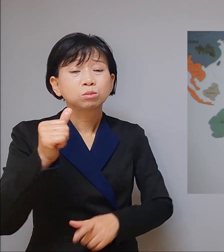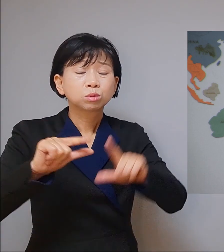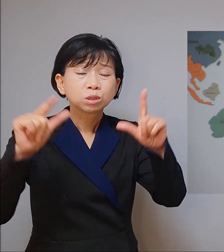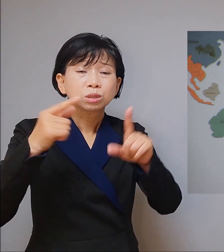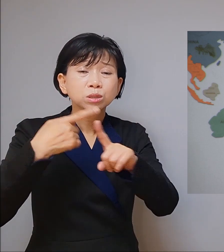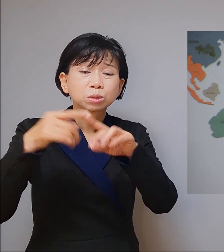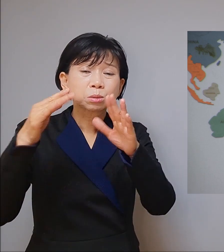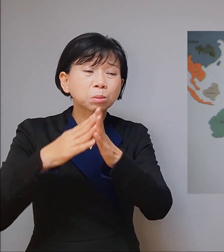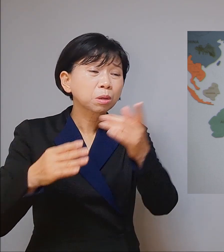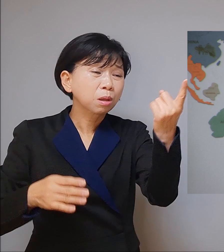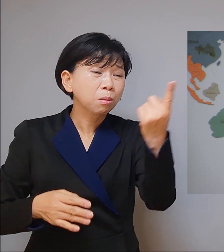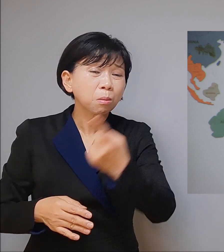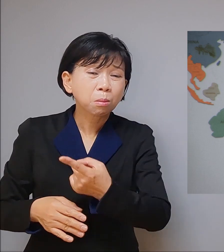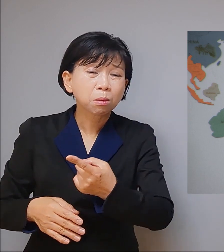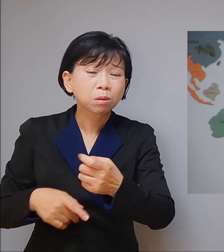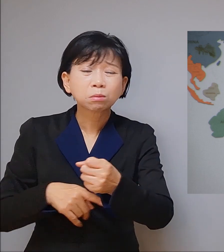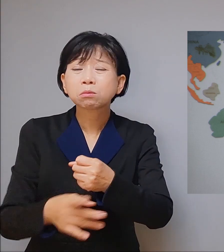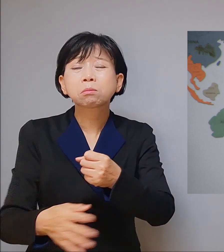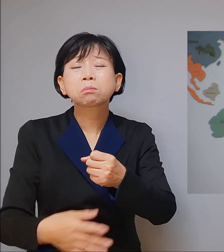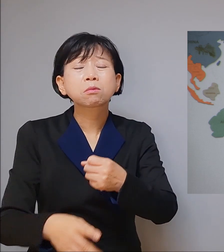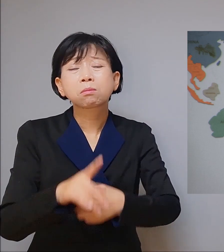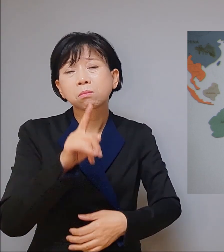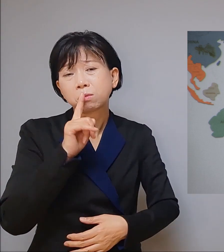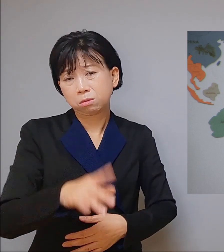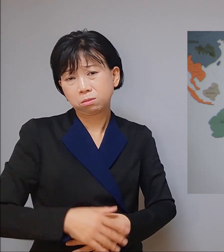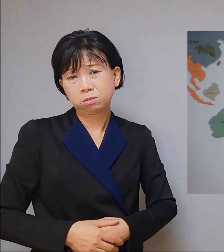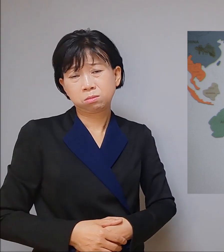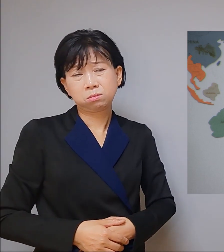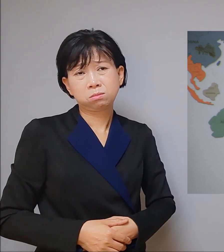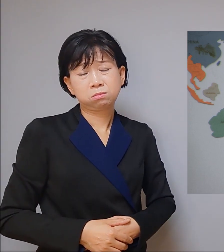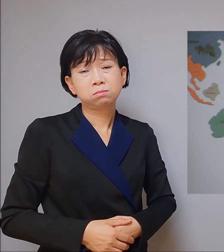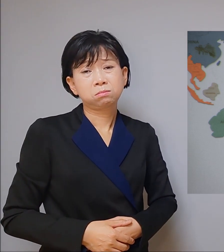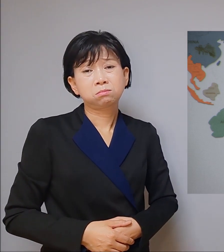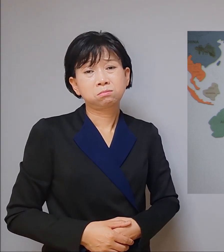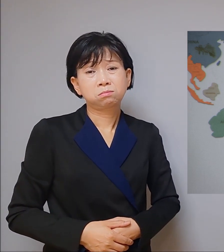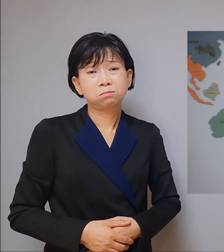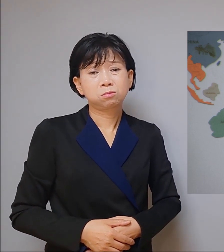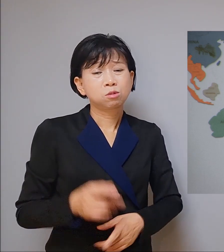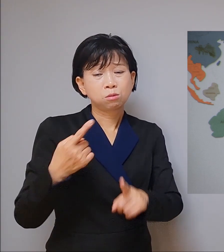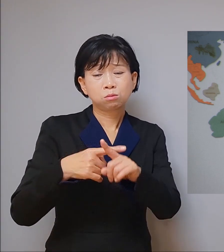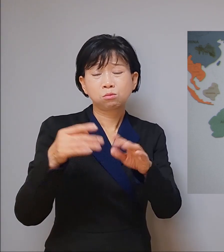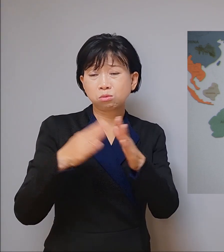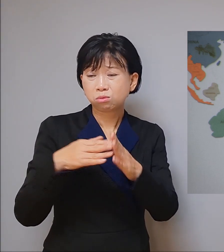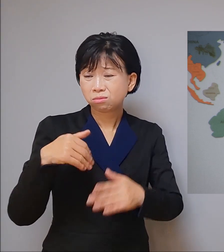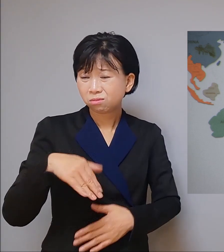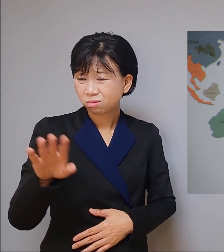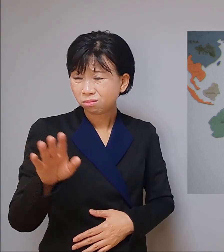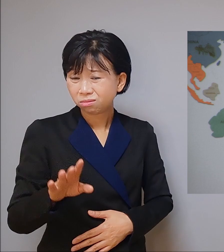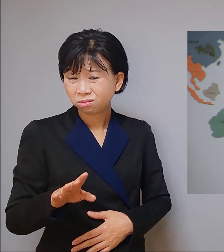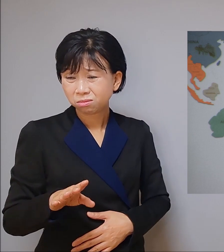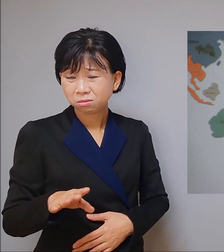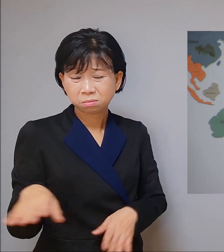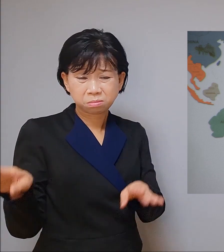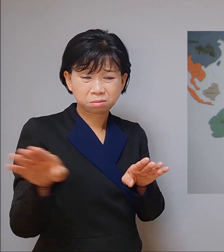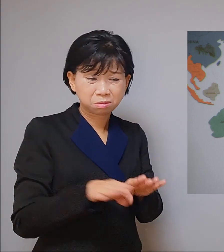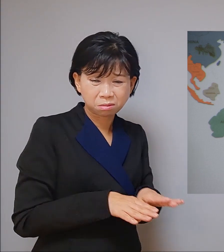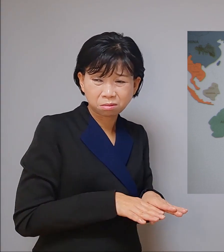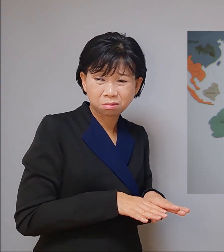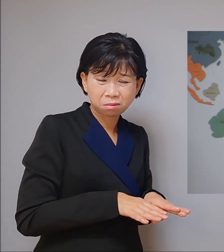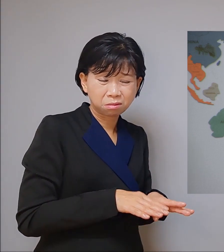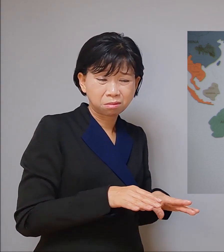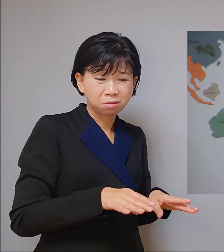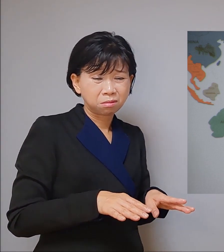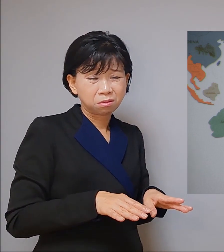지금은 교회에 나와야 할 이유가 없어졌습니다. 뭐 나가도 별거 없던데, 안 나가도 뭐 별거 없던데.